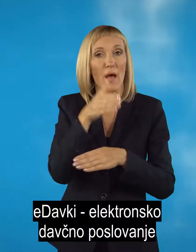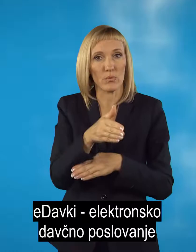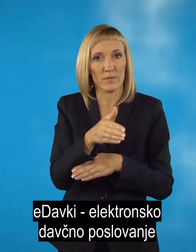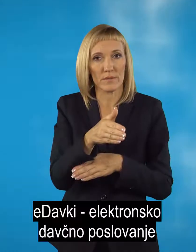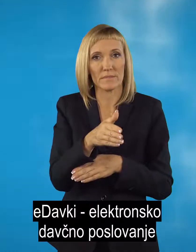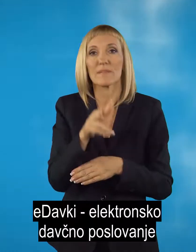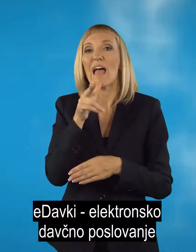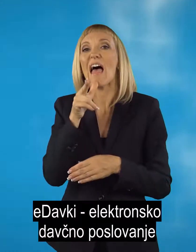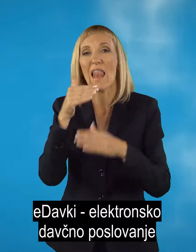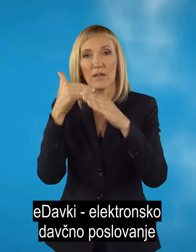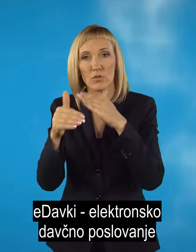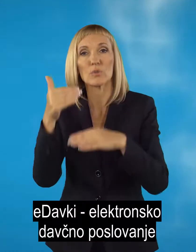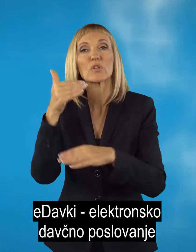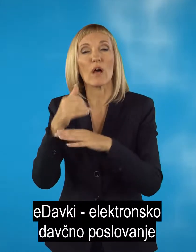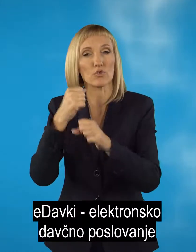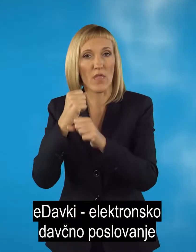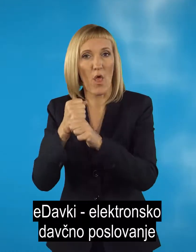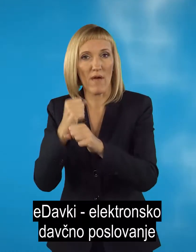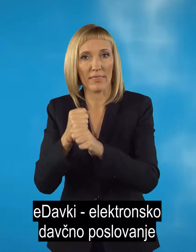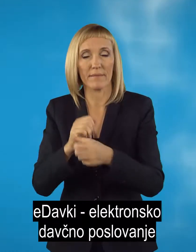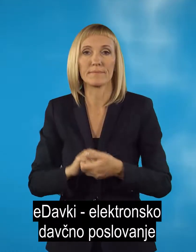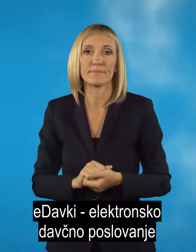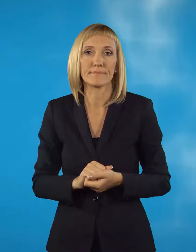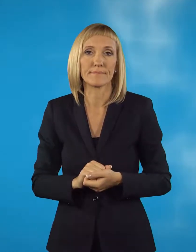E-davki, elektronsko davčno poslovanje.